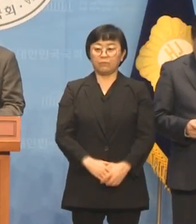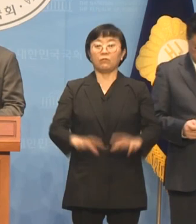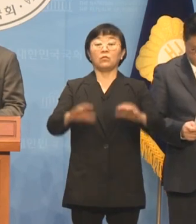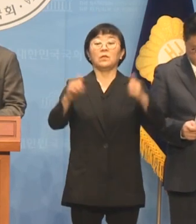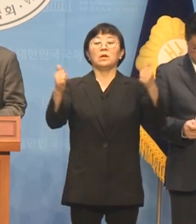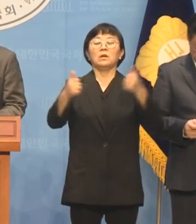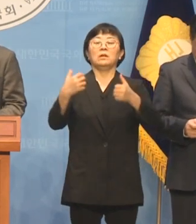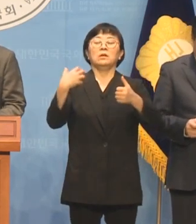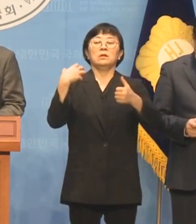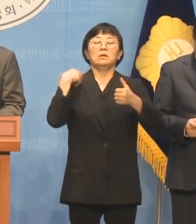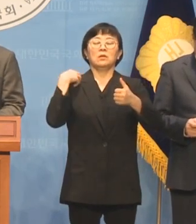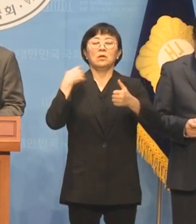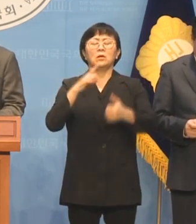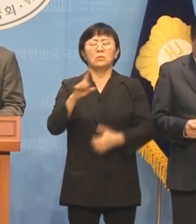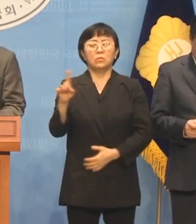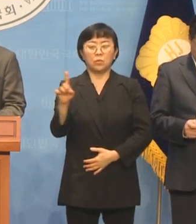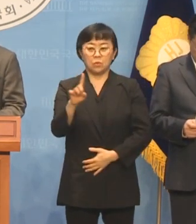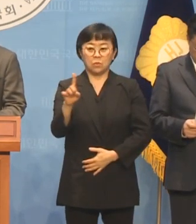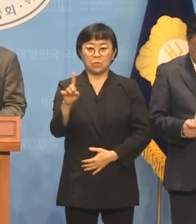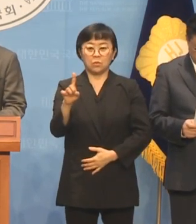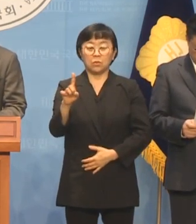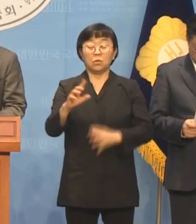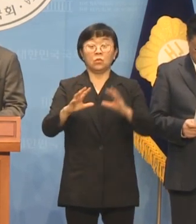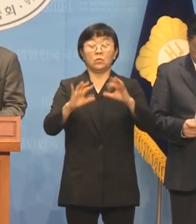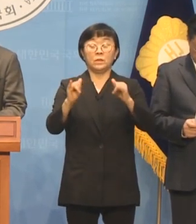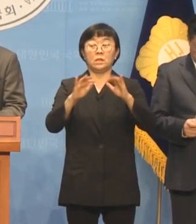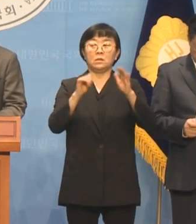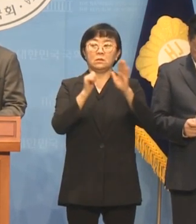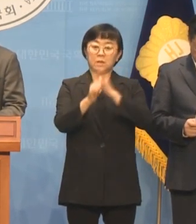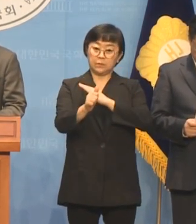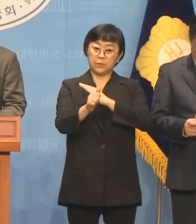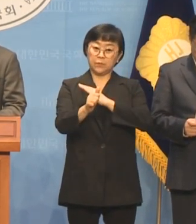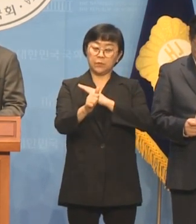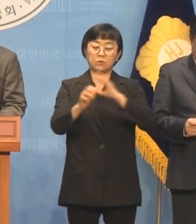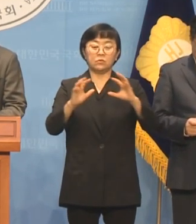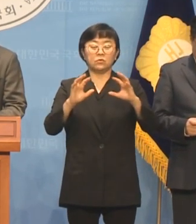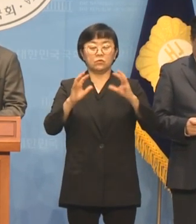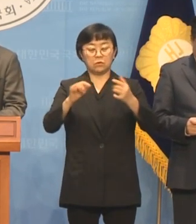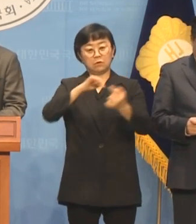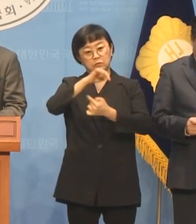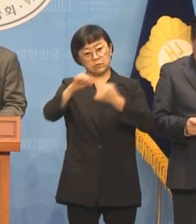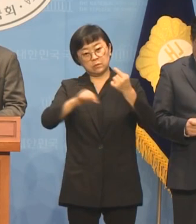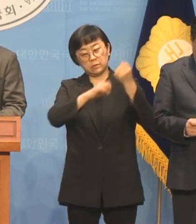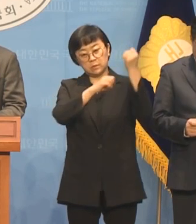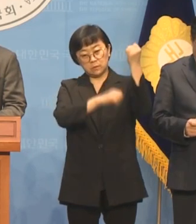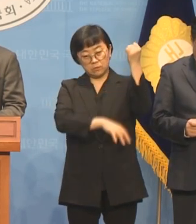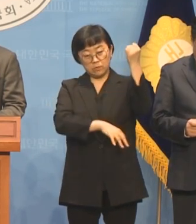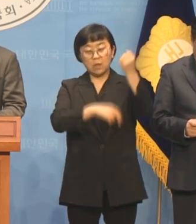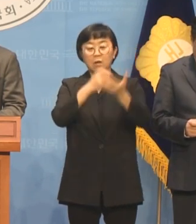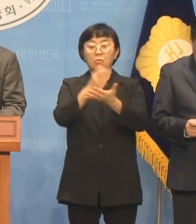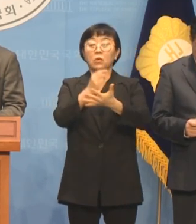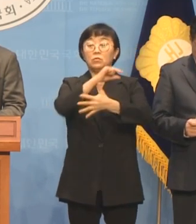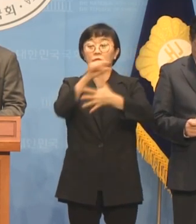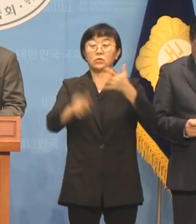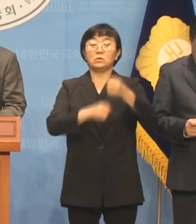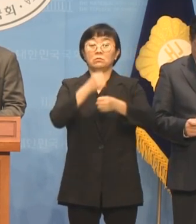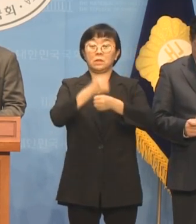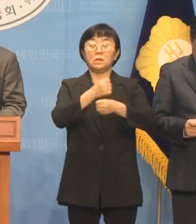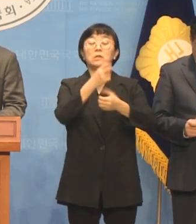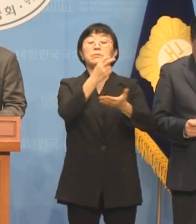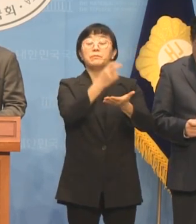국회의 역할이 무엇입니까? 국민을 대표해서 국가 운영의 근간인 법률을 만드는 입법